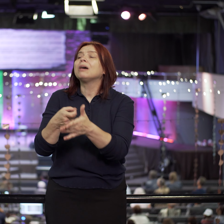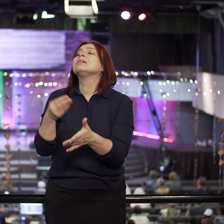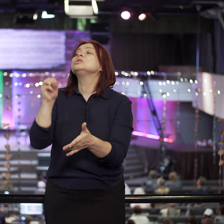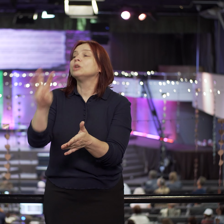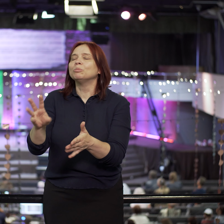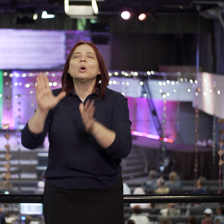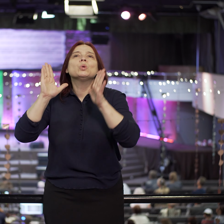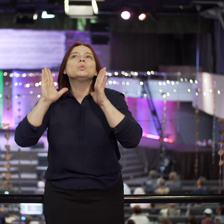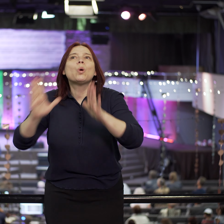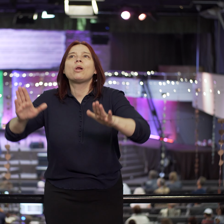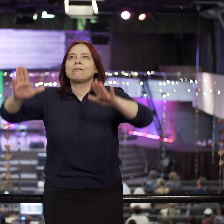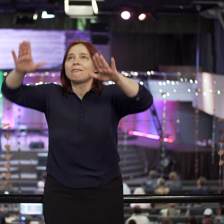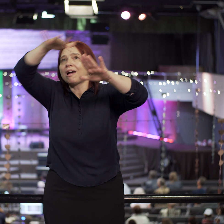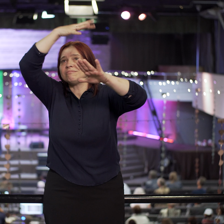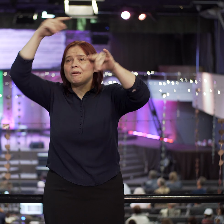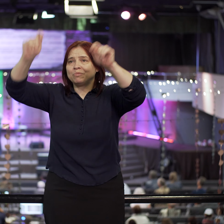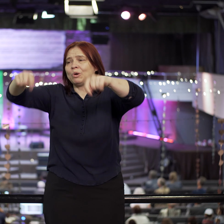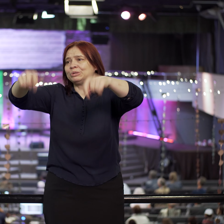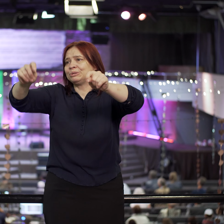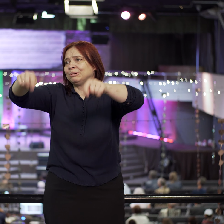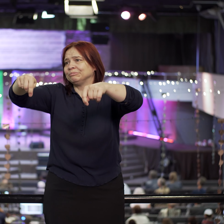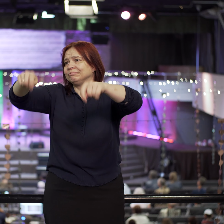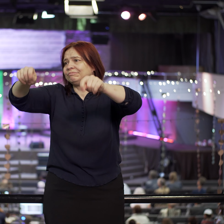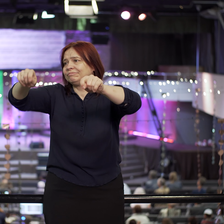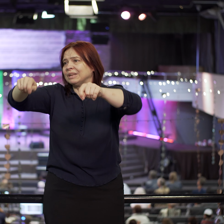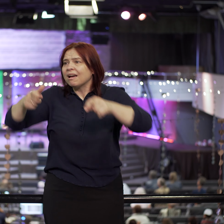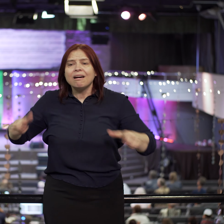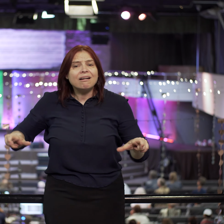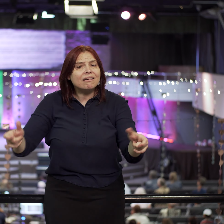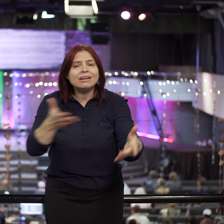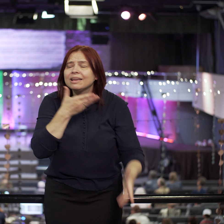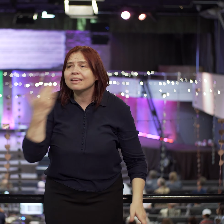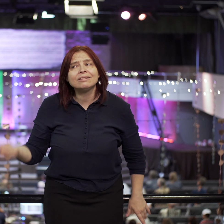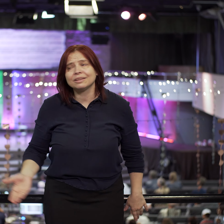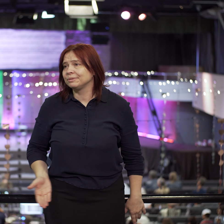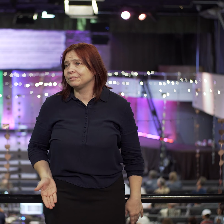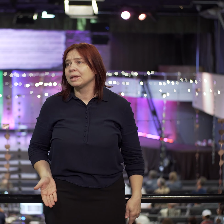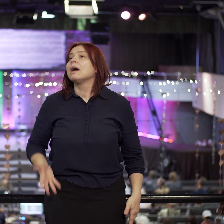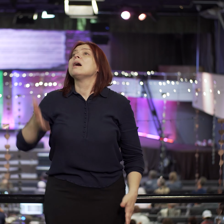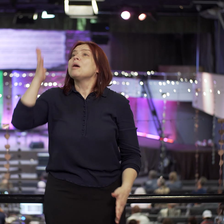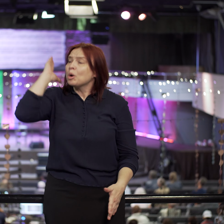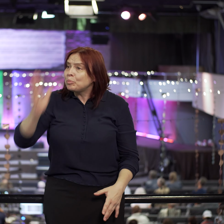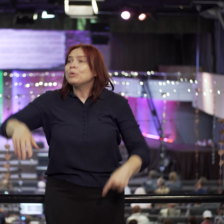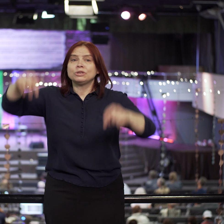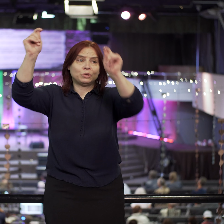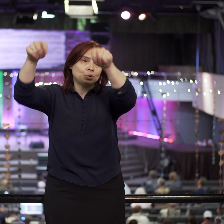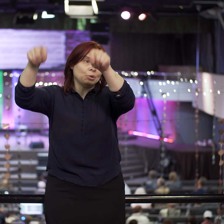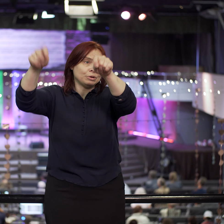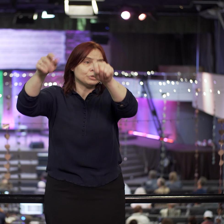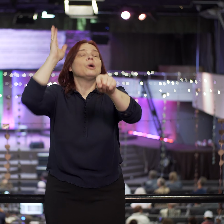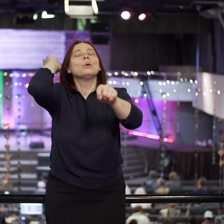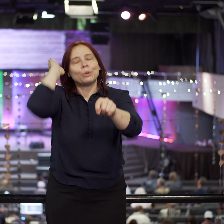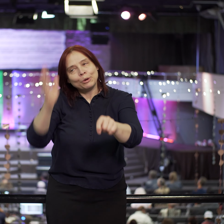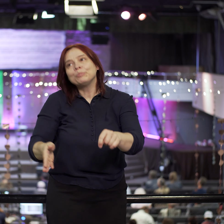Небесным дождем. Другими словами, будет дождь, будет